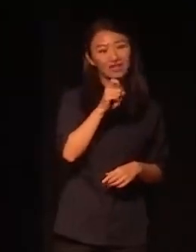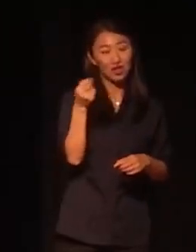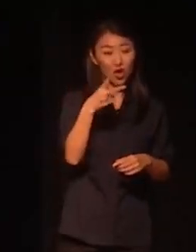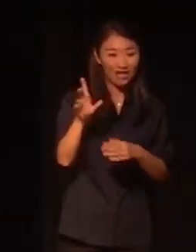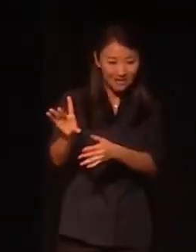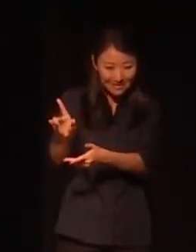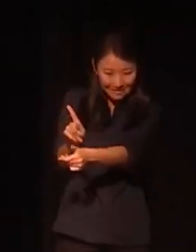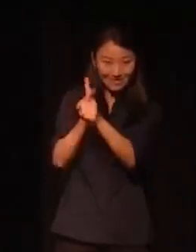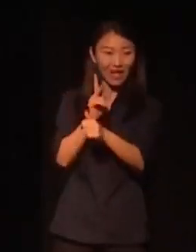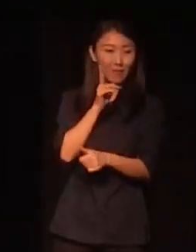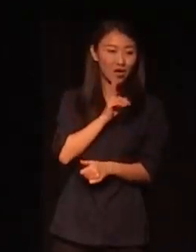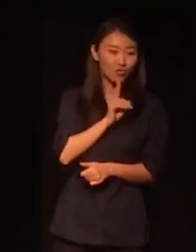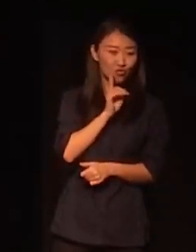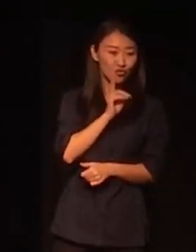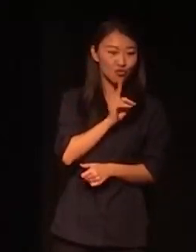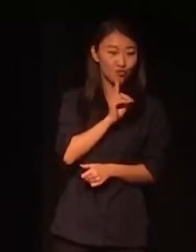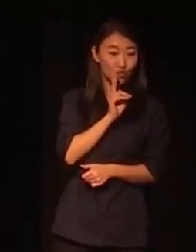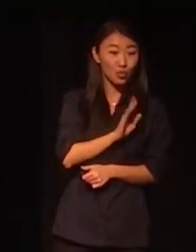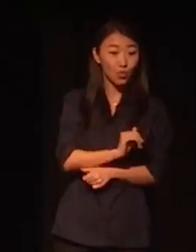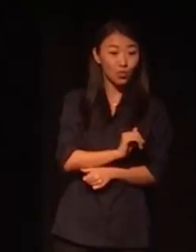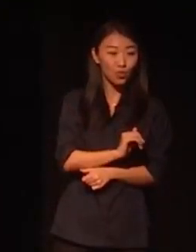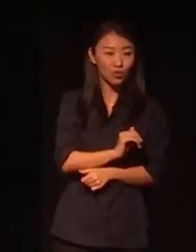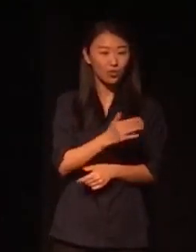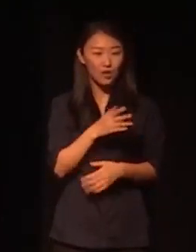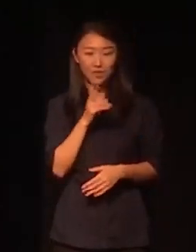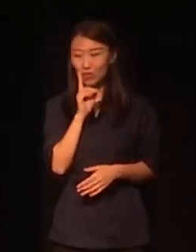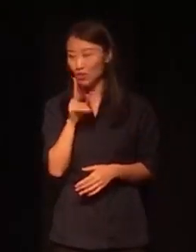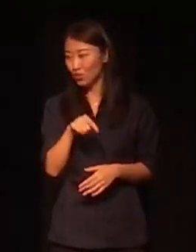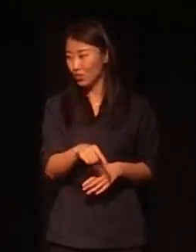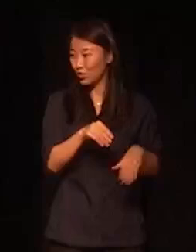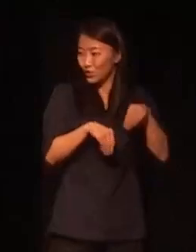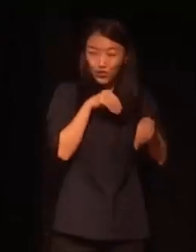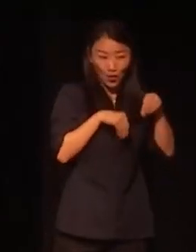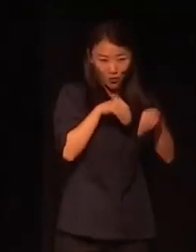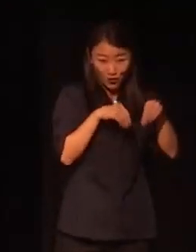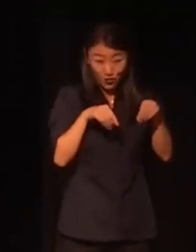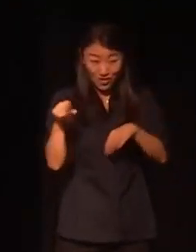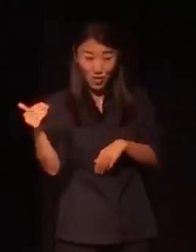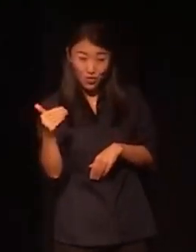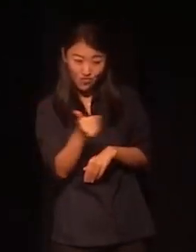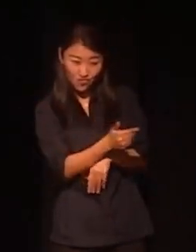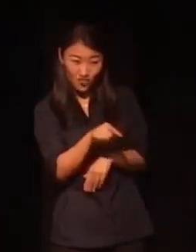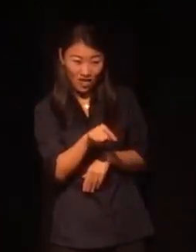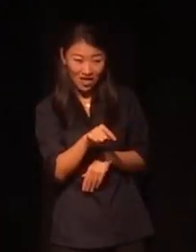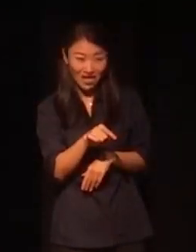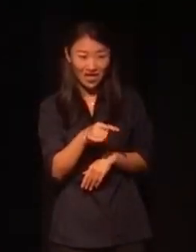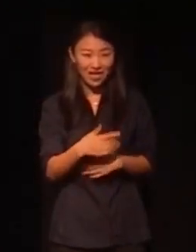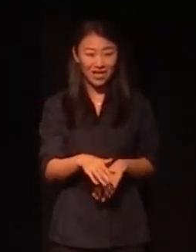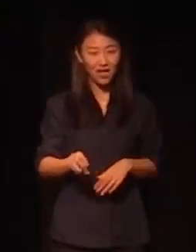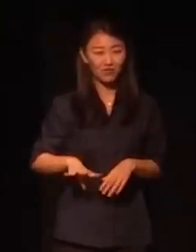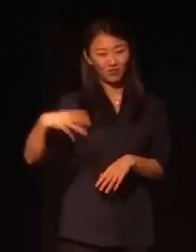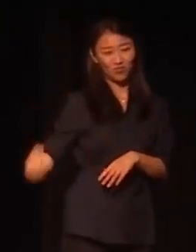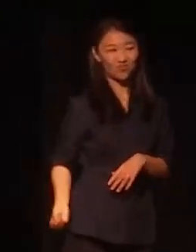in our dish names. It's a 松鼠王鱼, meaning sweet and sour boneless fish. 松鼠